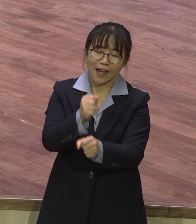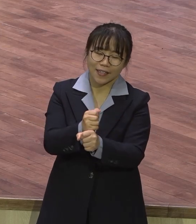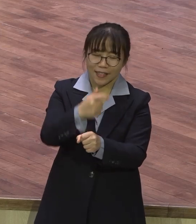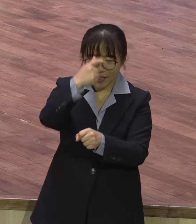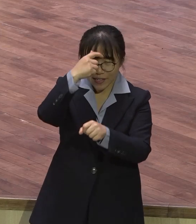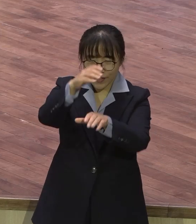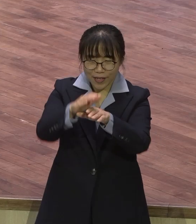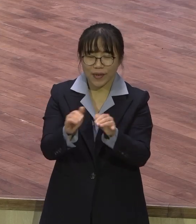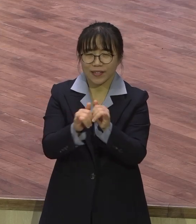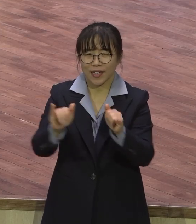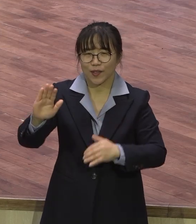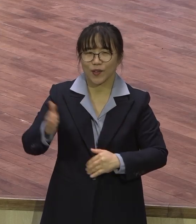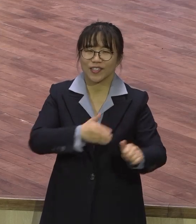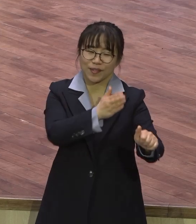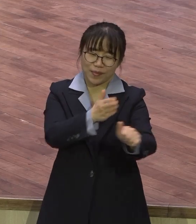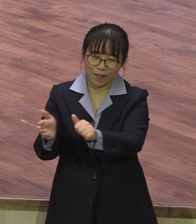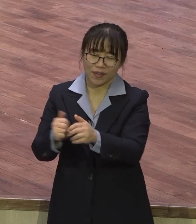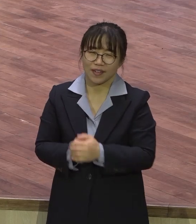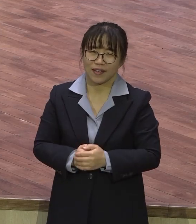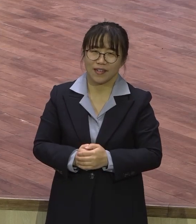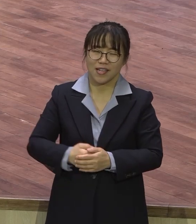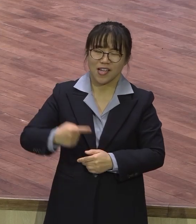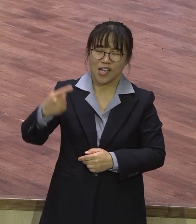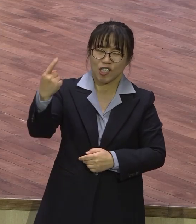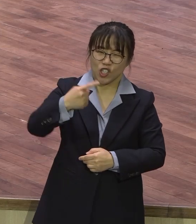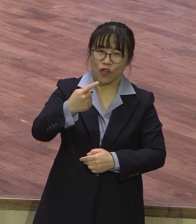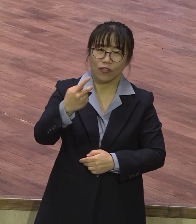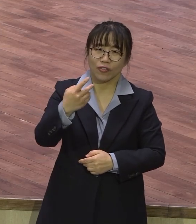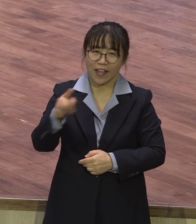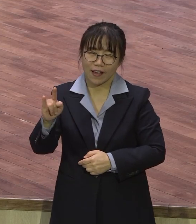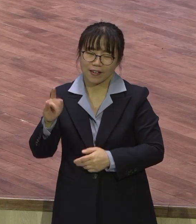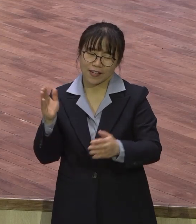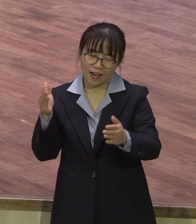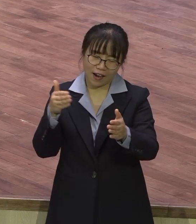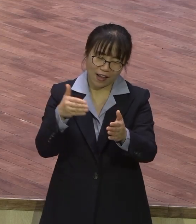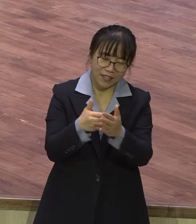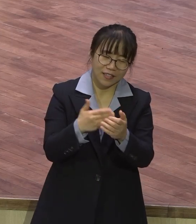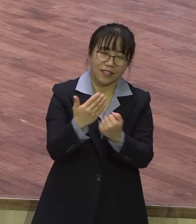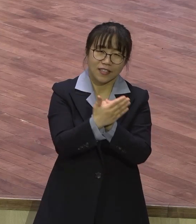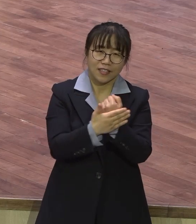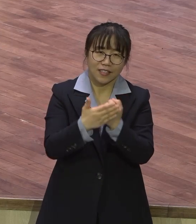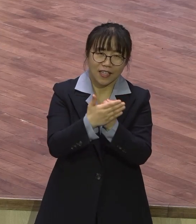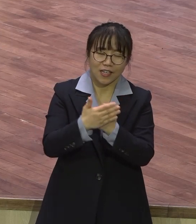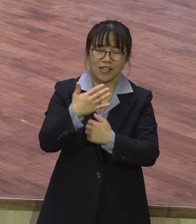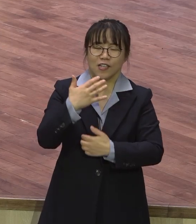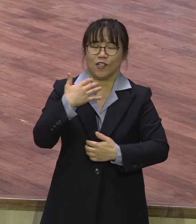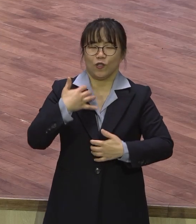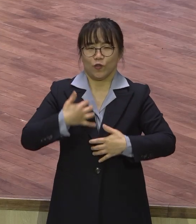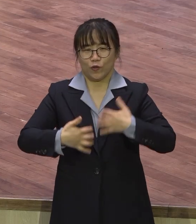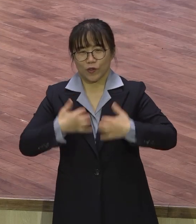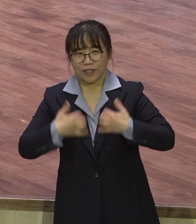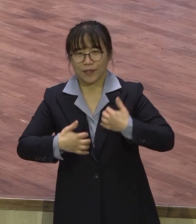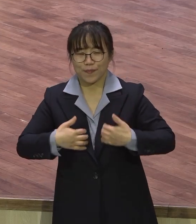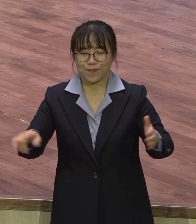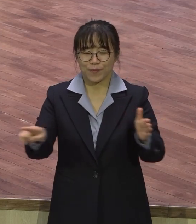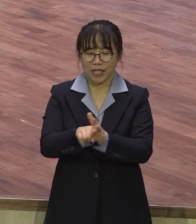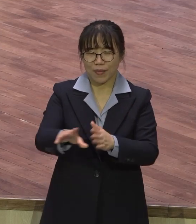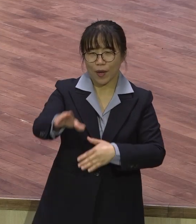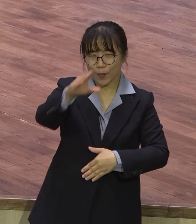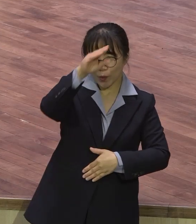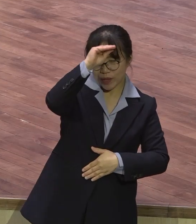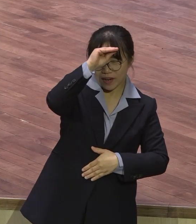천대까지 은혜를 누리는 참된 믿음의 모델 믿음의